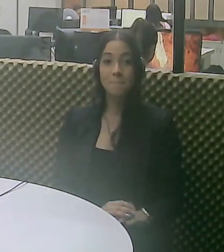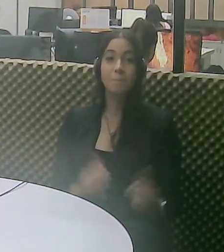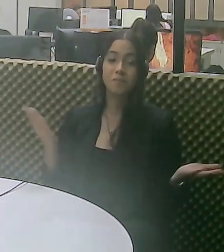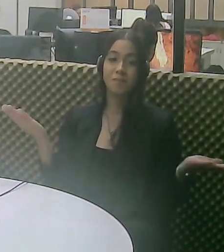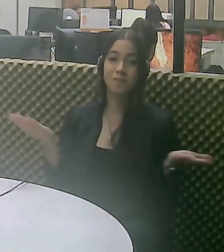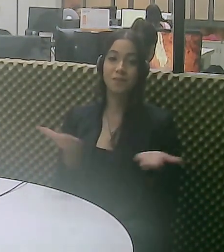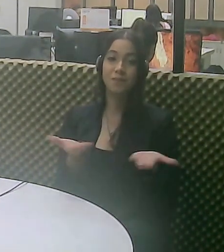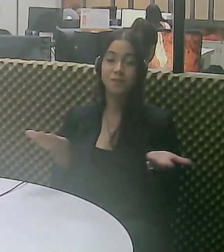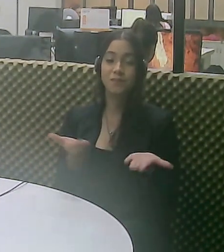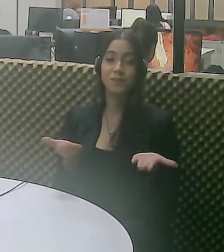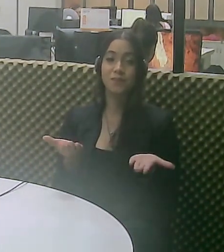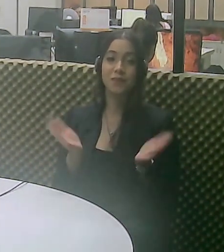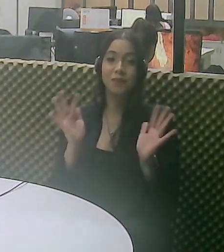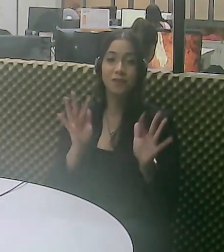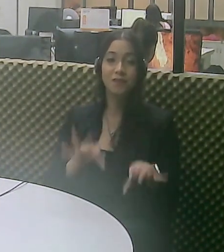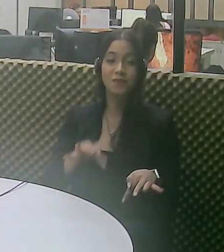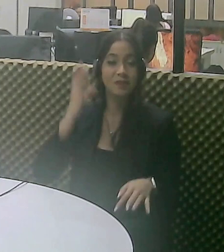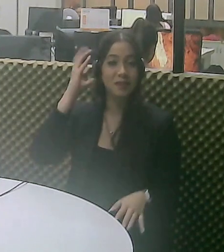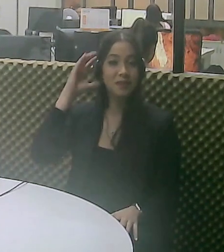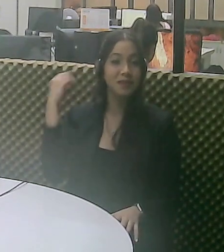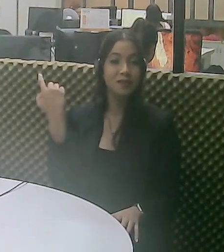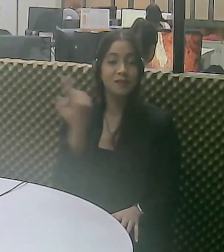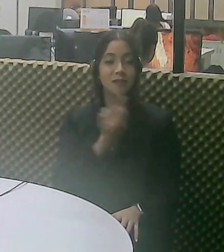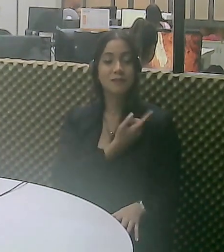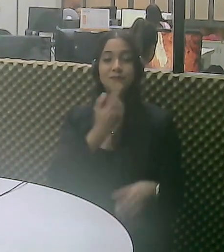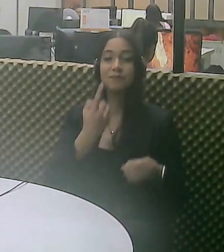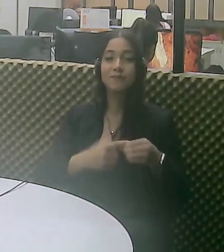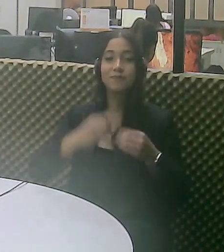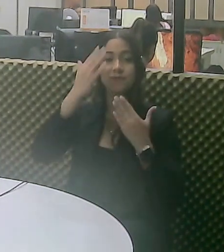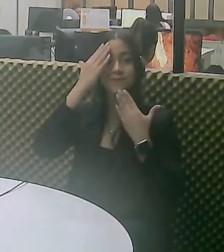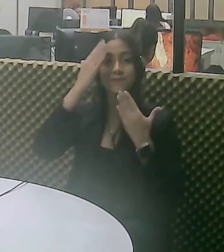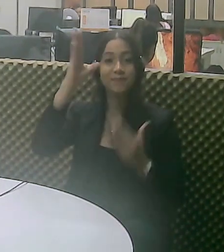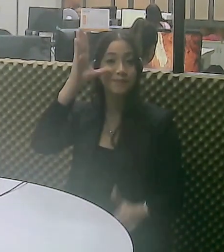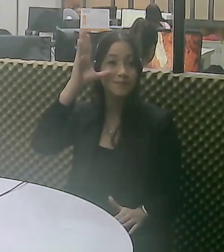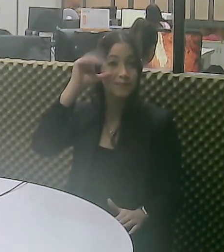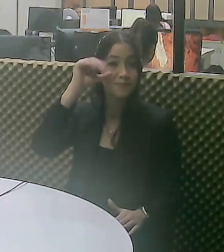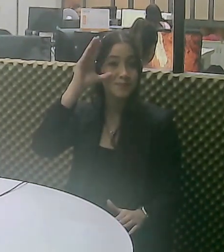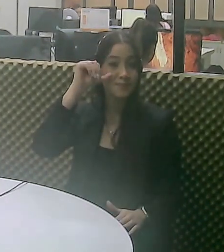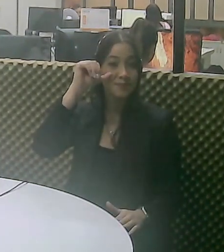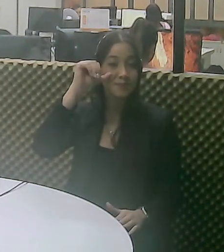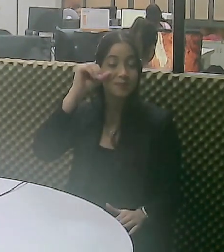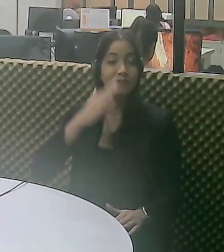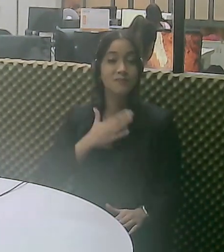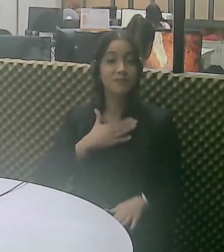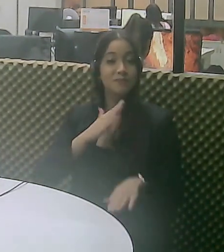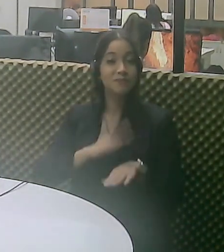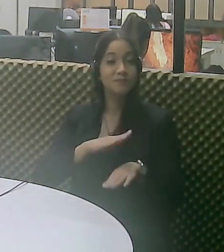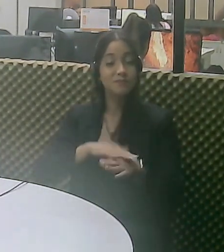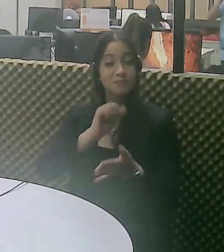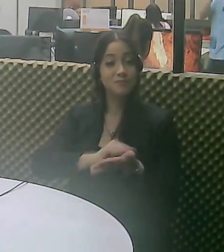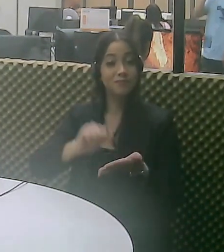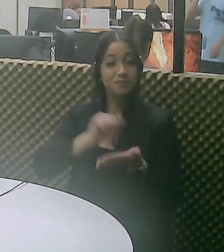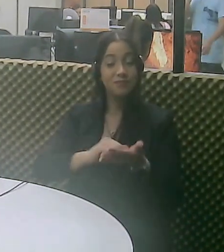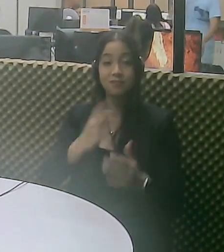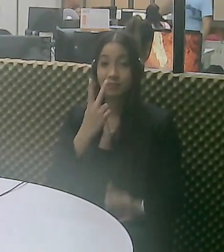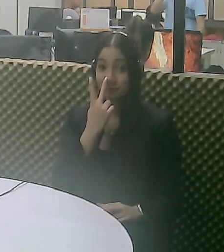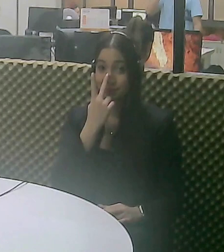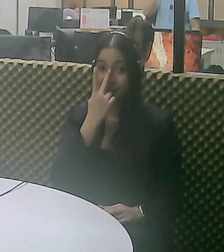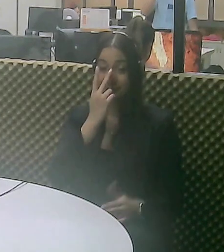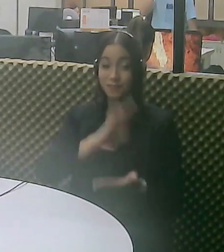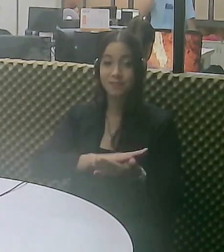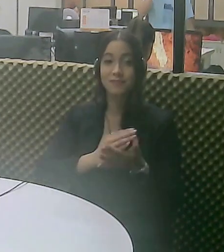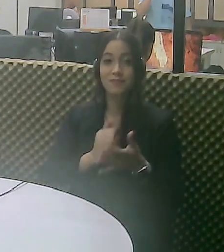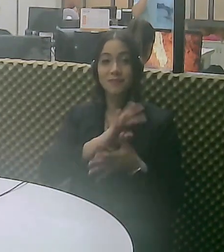Notícias. A edição de hoje da rádio Nossa Cidade fica por aqui. Obrigada pela sua audiência. A edição foi minha, Vanessa